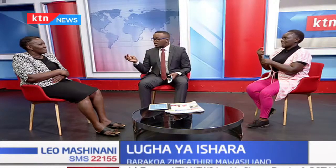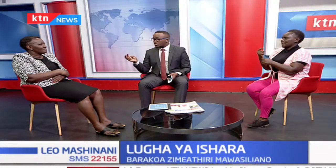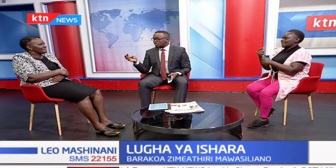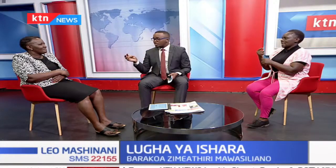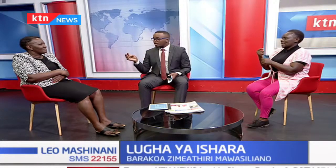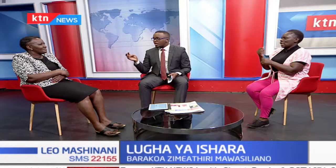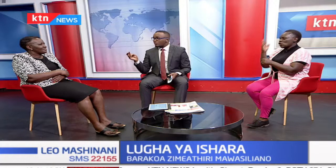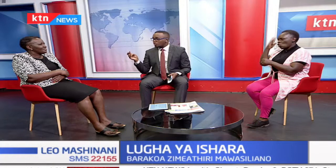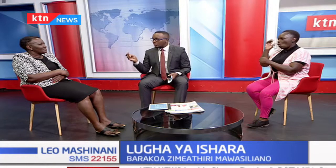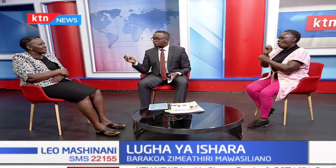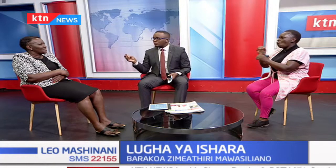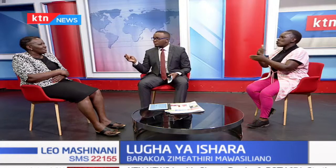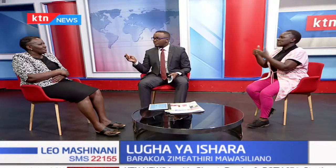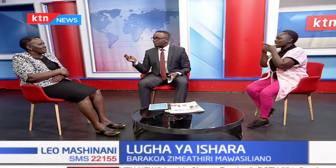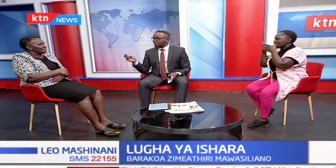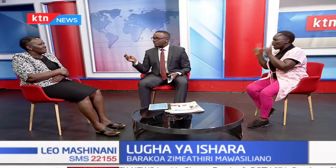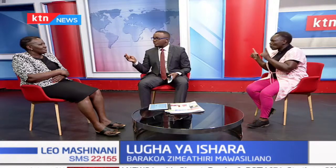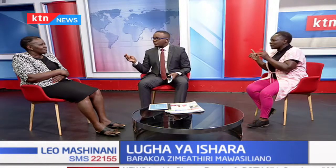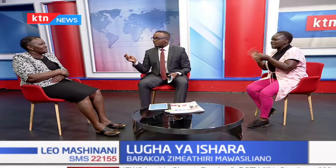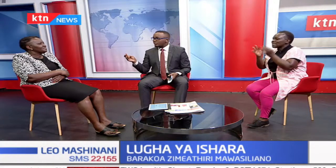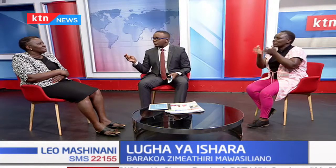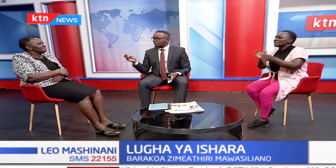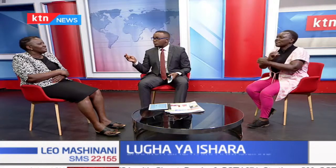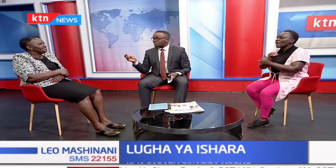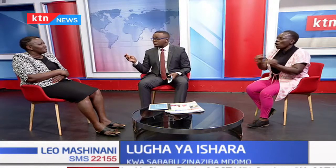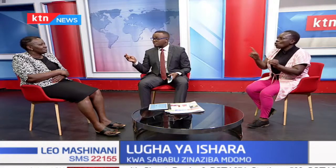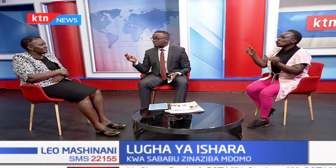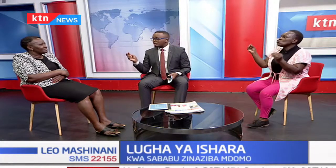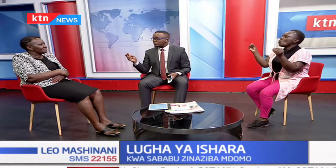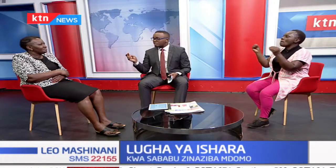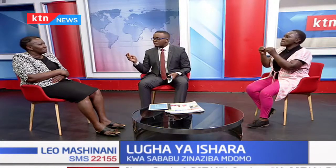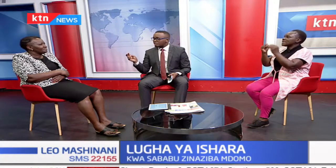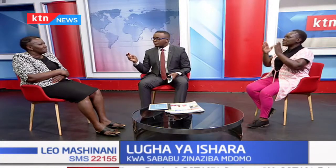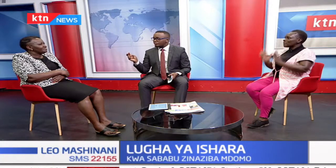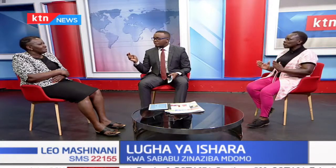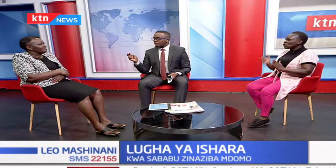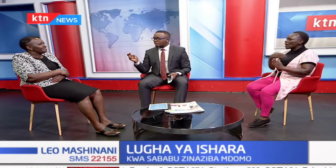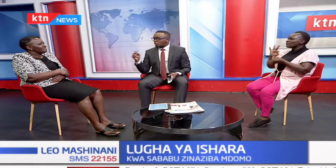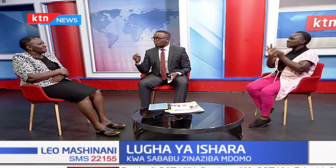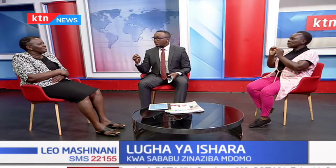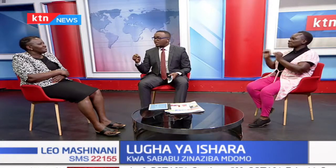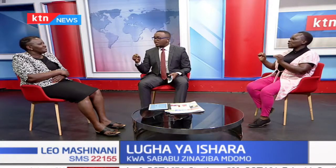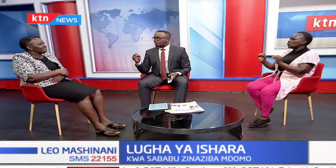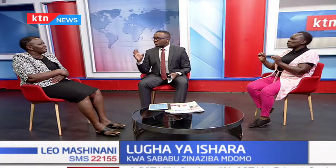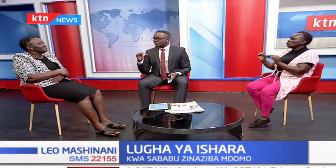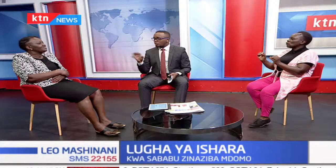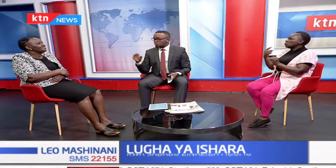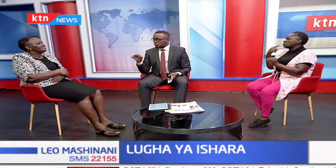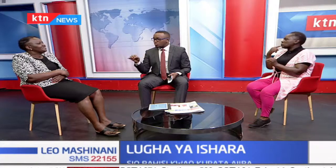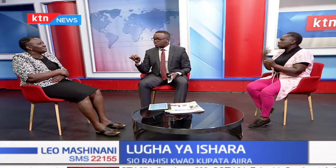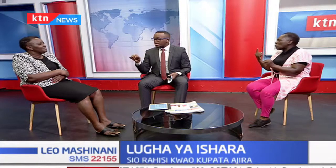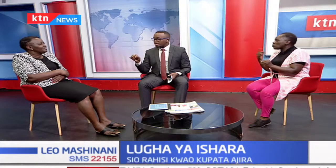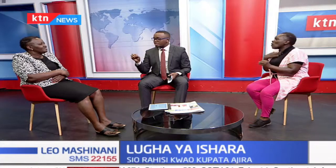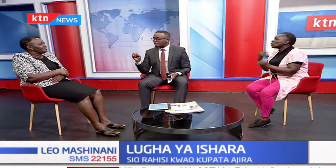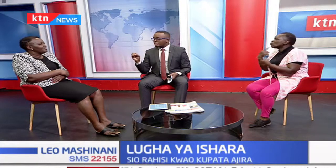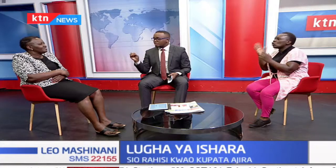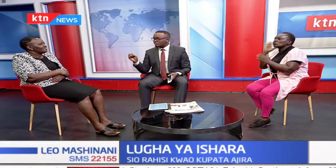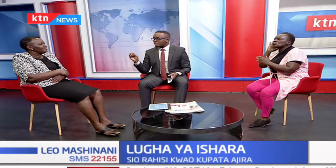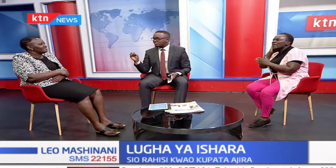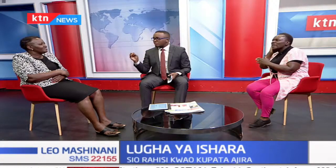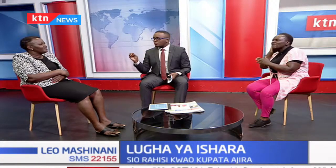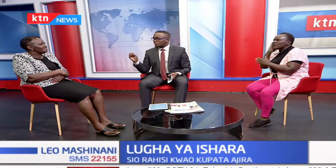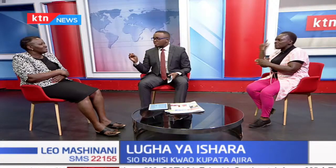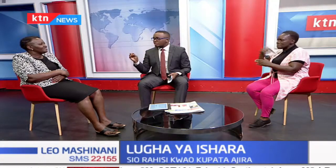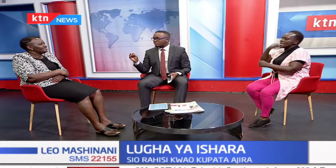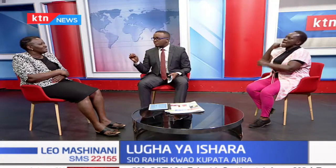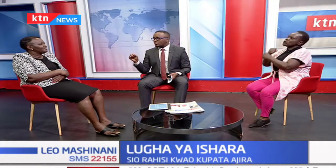kutumia lugha ishara, hakuna mtu ambaye pengine wa kumtafsiria unasema nini, na uko pale mnafaa kuzungumza, ni nini cha